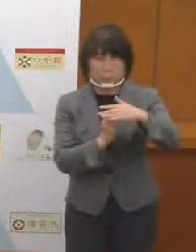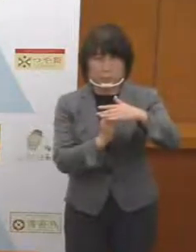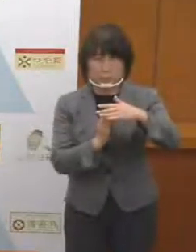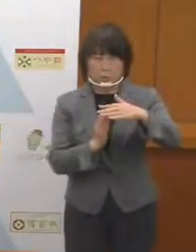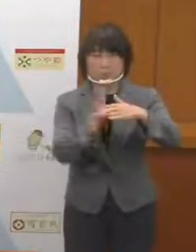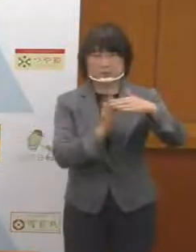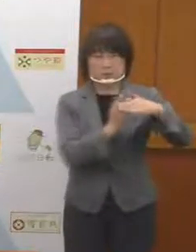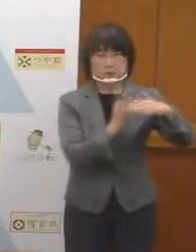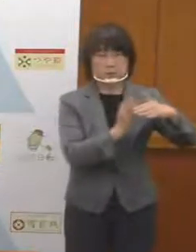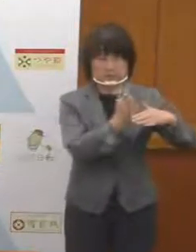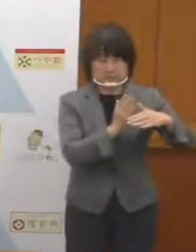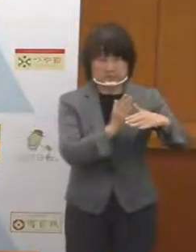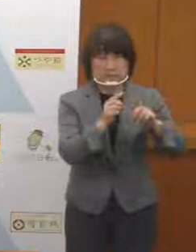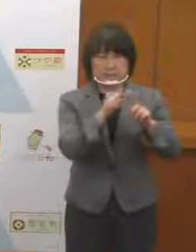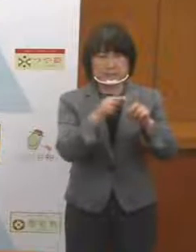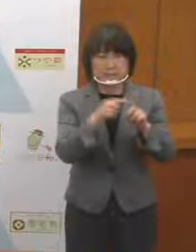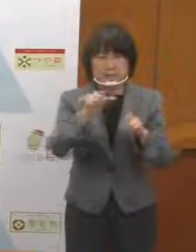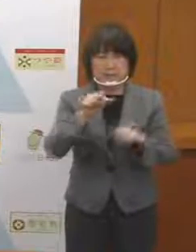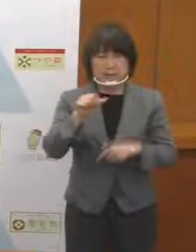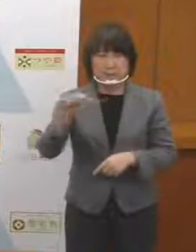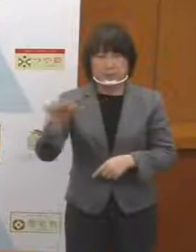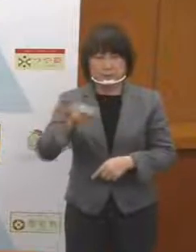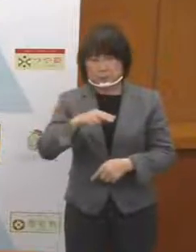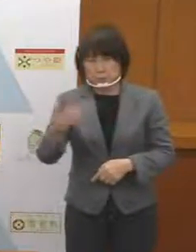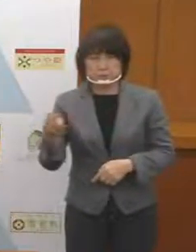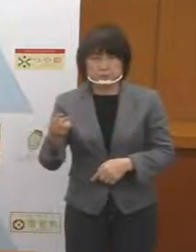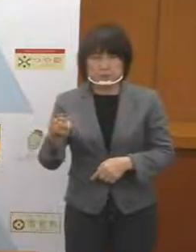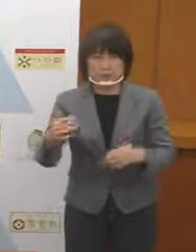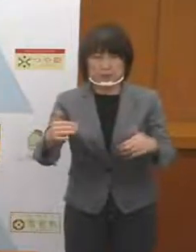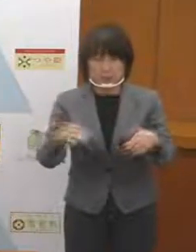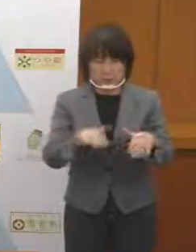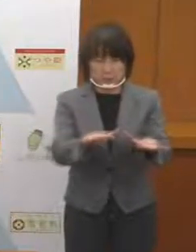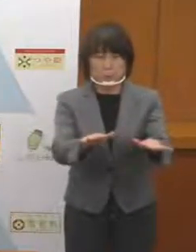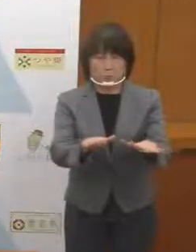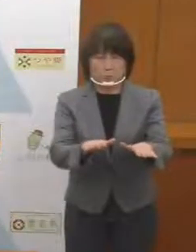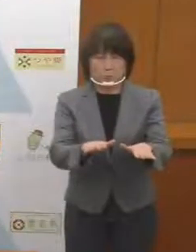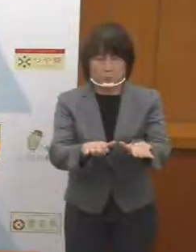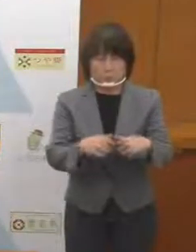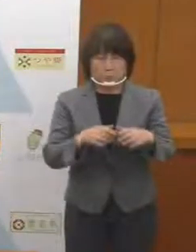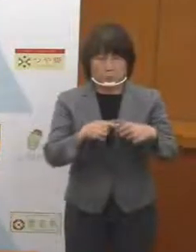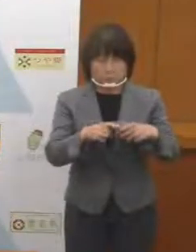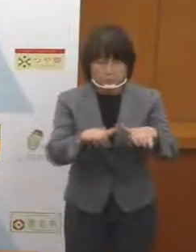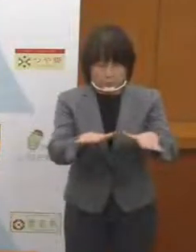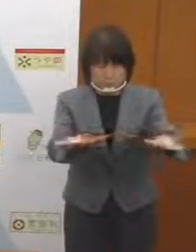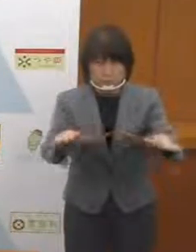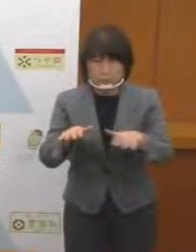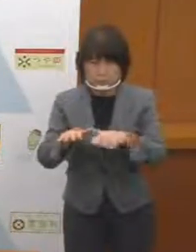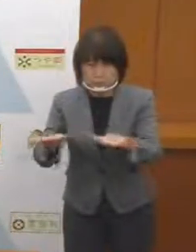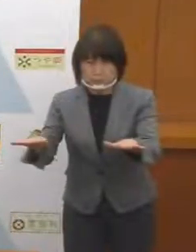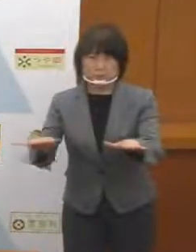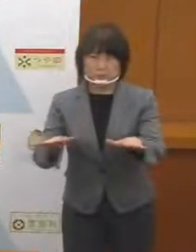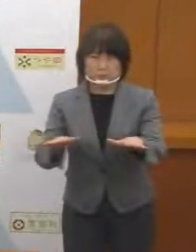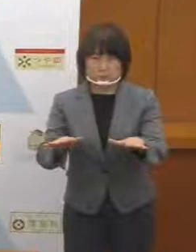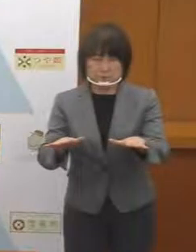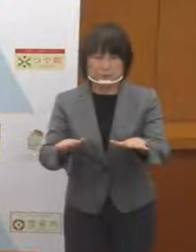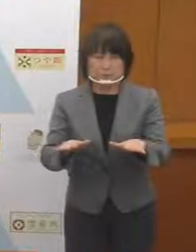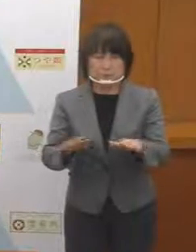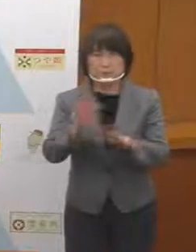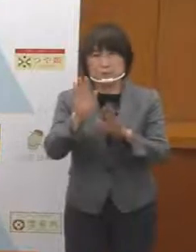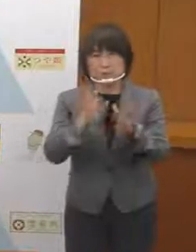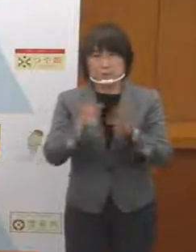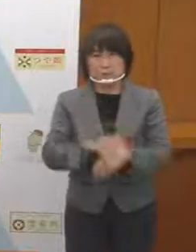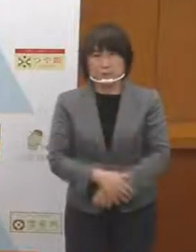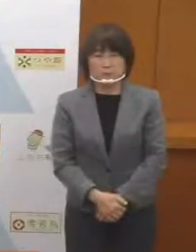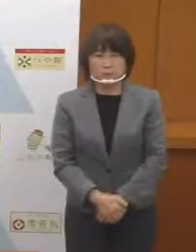などba 5への置き換わりの影響などにより急激に急速に感染が西拡大しており